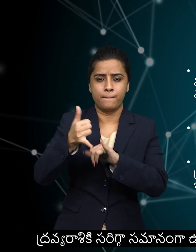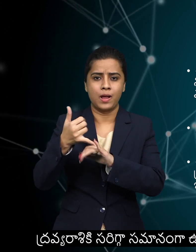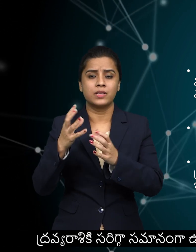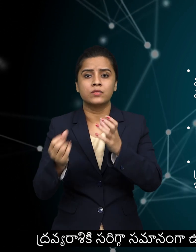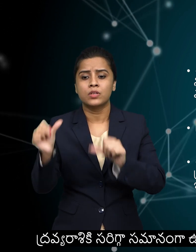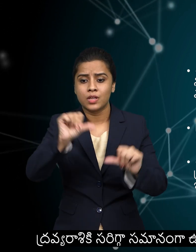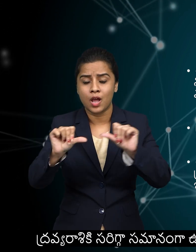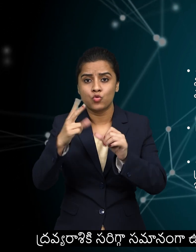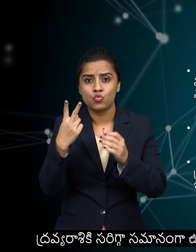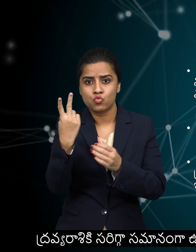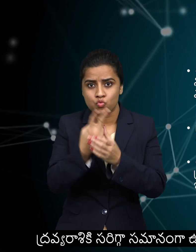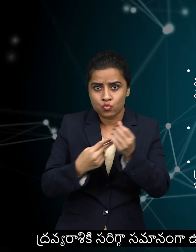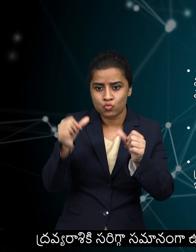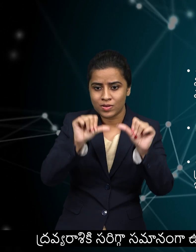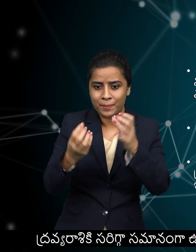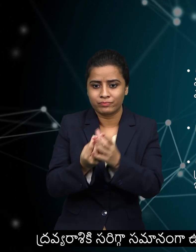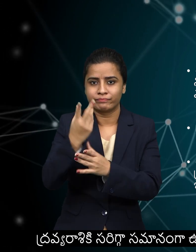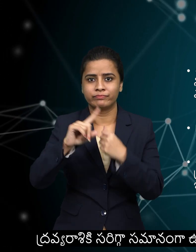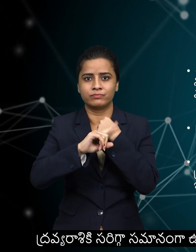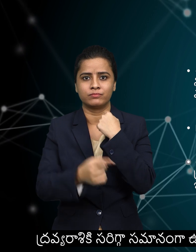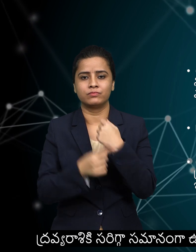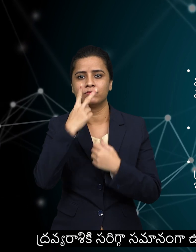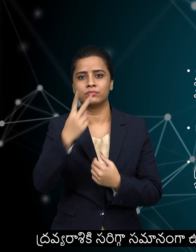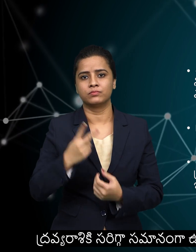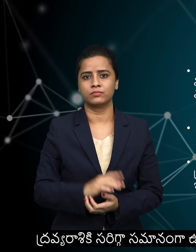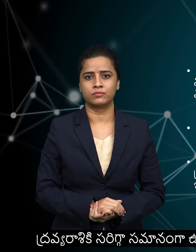ఉంటుంది. ఇది ద్రవ్య నిత్యత్వ నియమం.